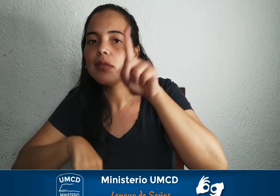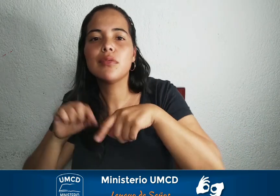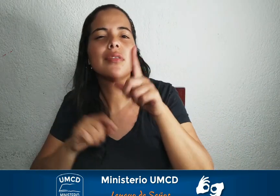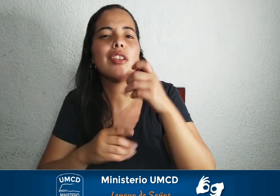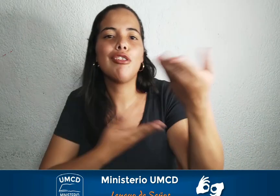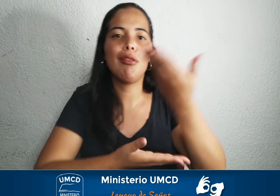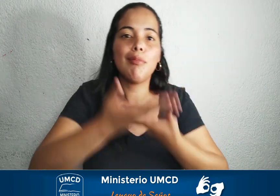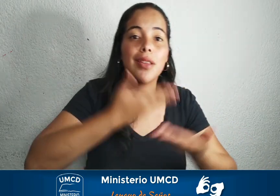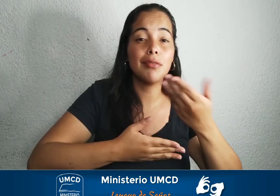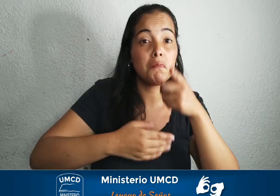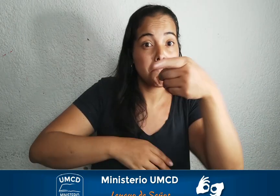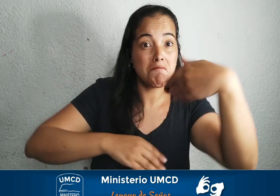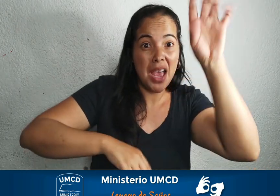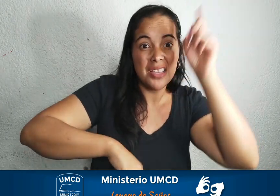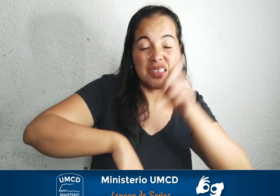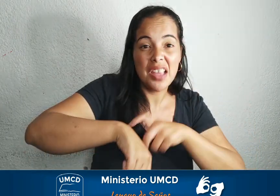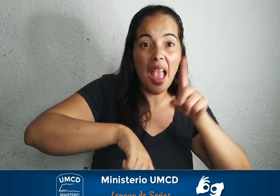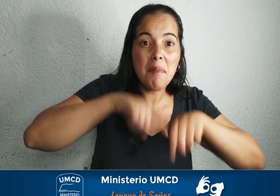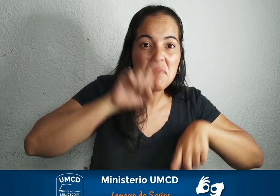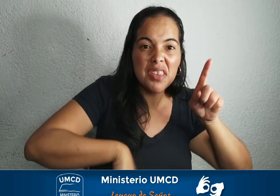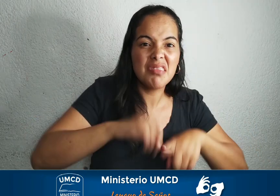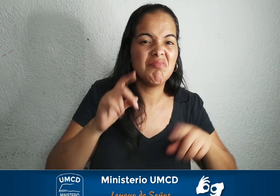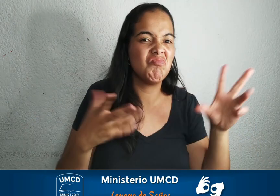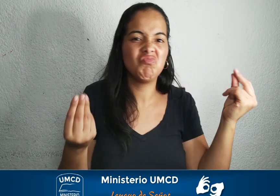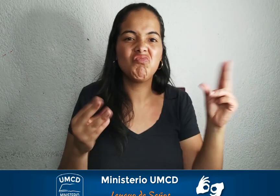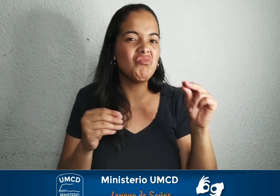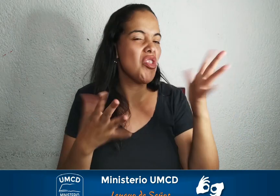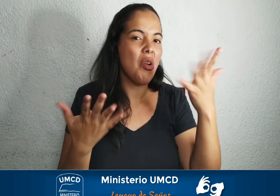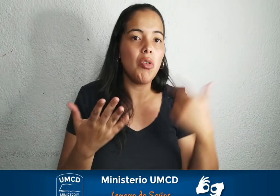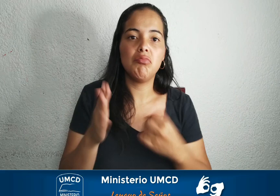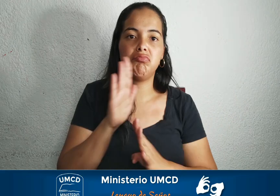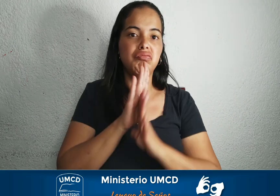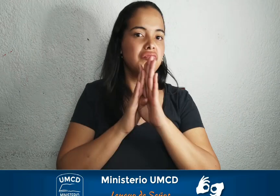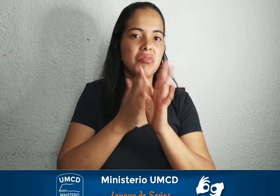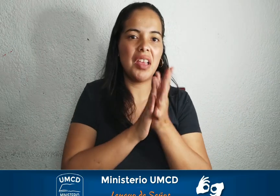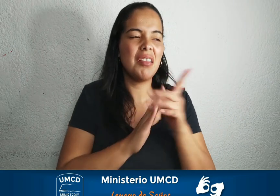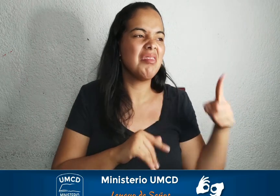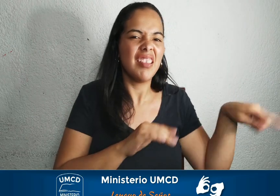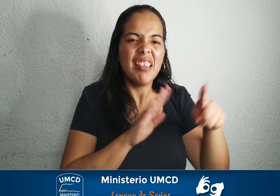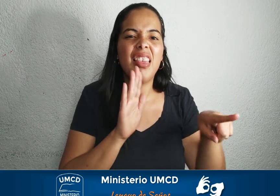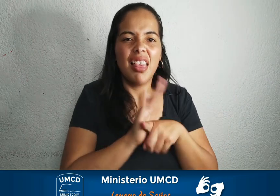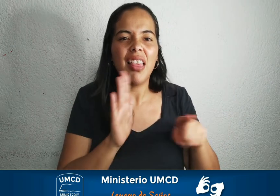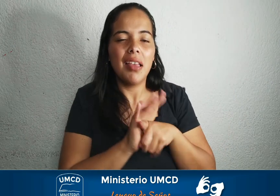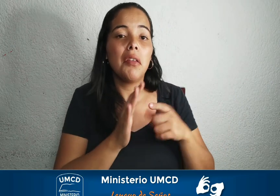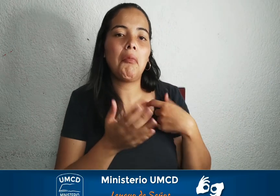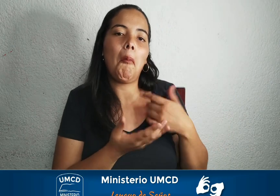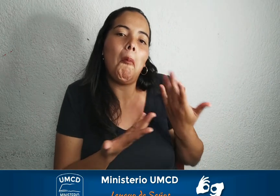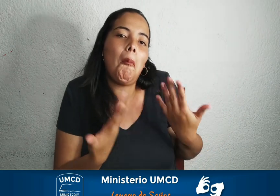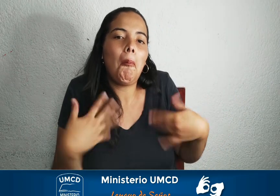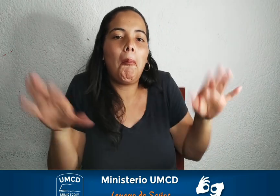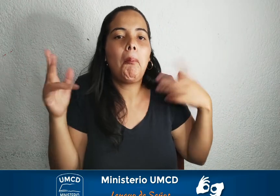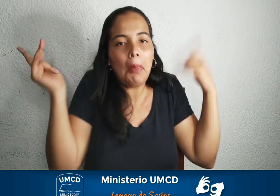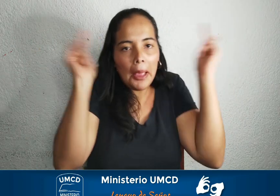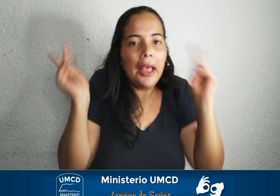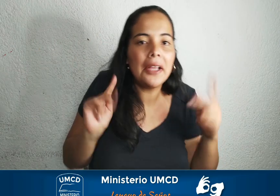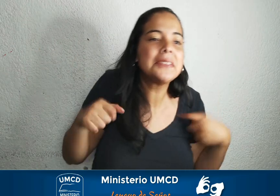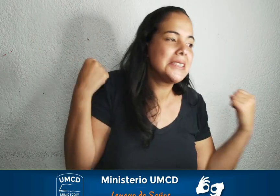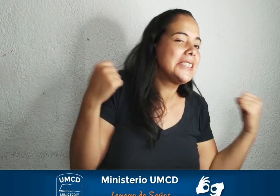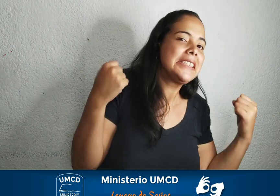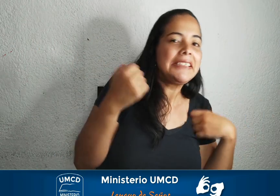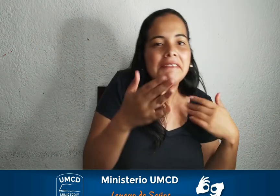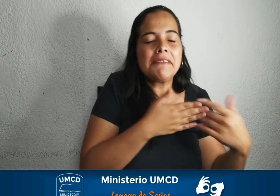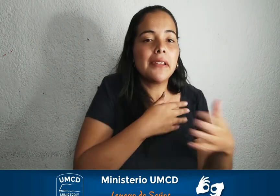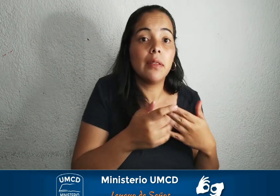nuestras vidas. Si pasamos tiempo con personas que no edifican, sino que pueden destruir nuestras vidas,